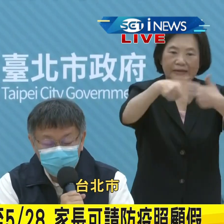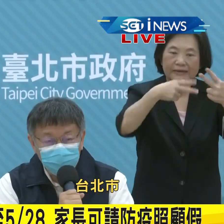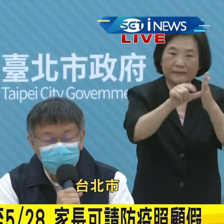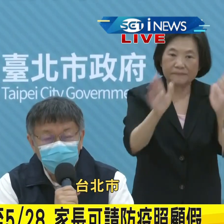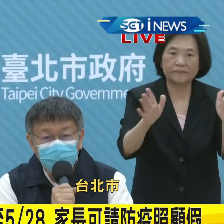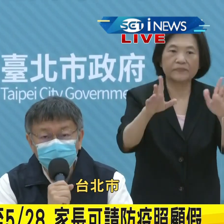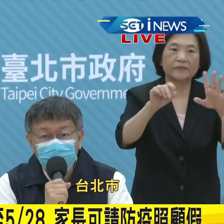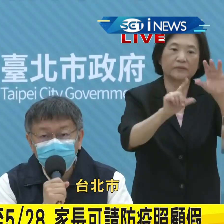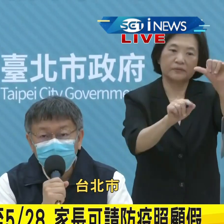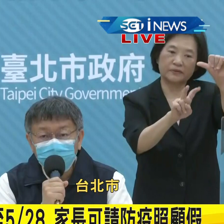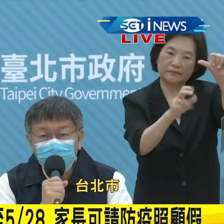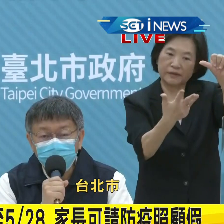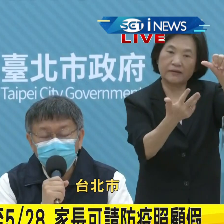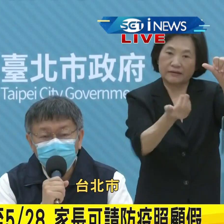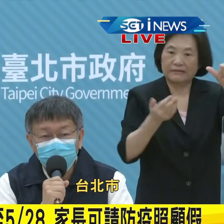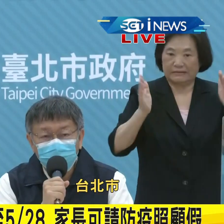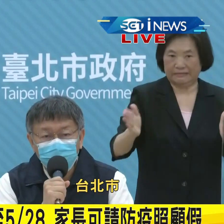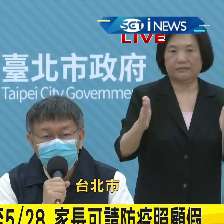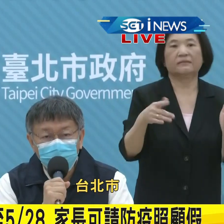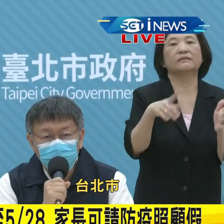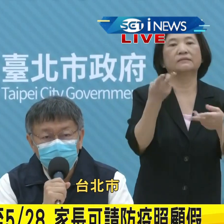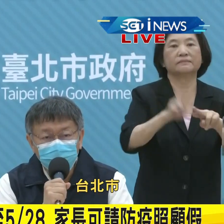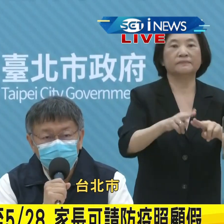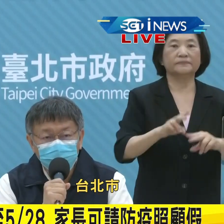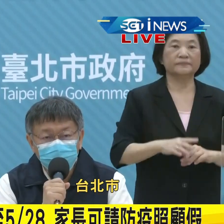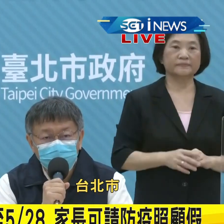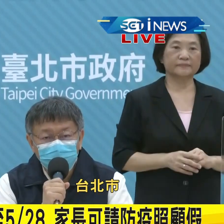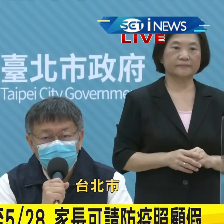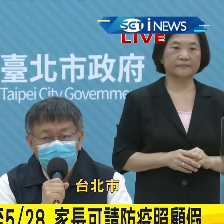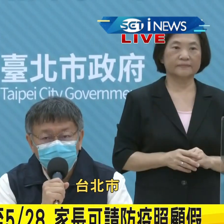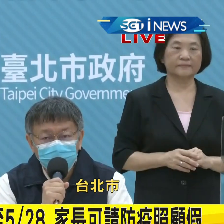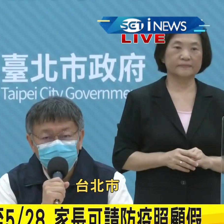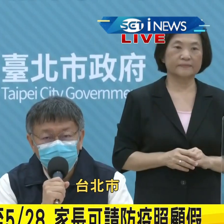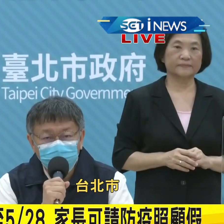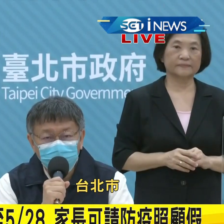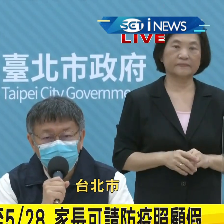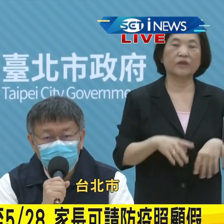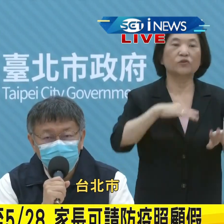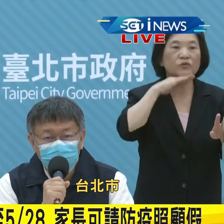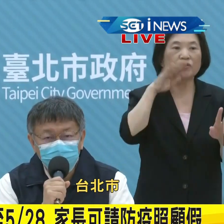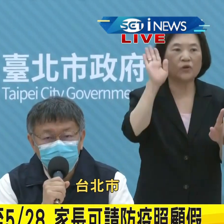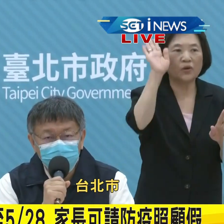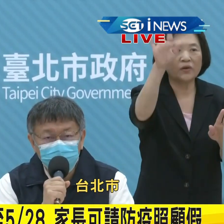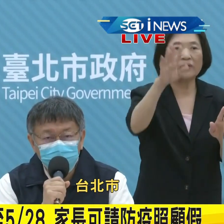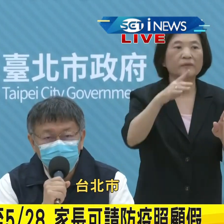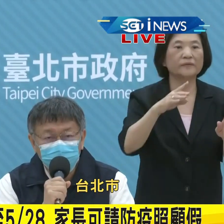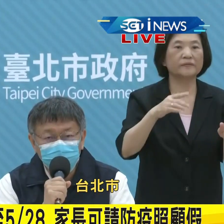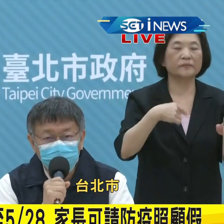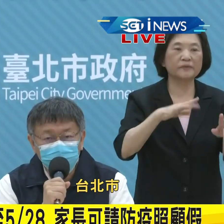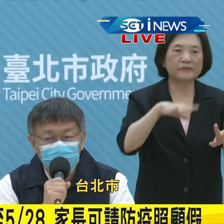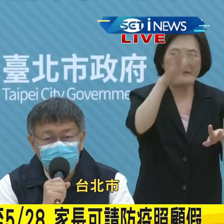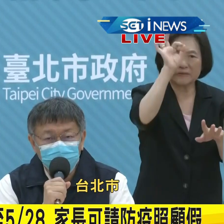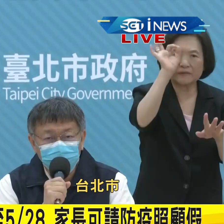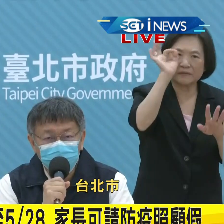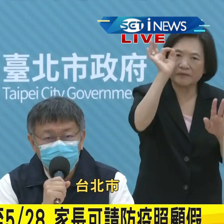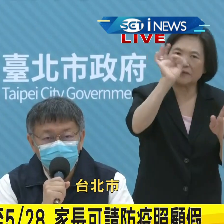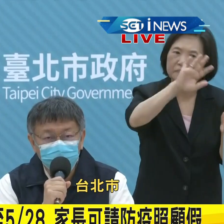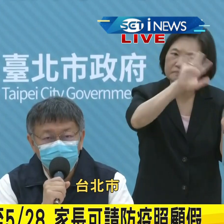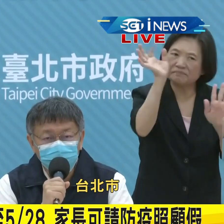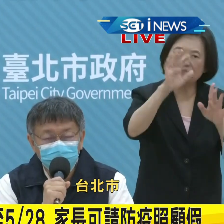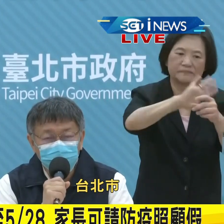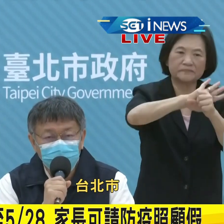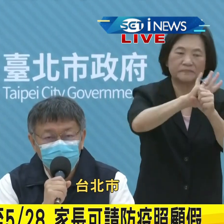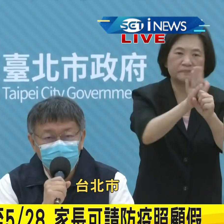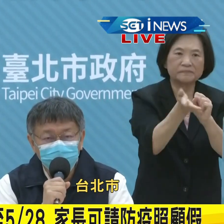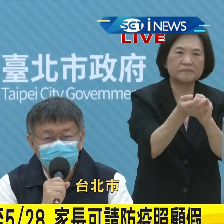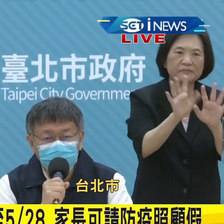到5月28号。那之后的话哈，我想，因为我们还是要按照这个疫情的进展哦，